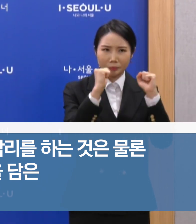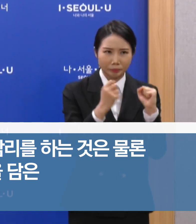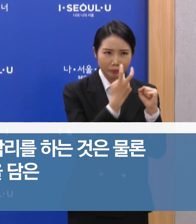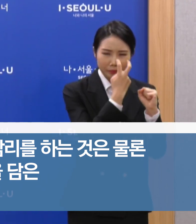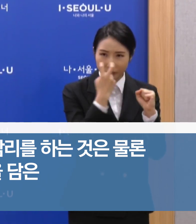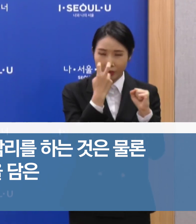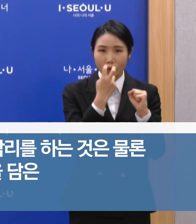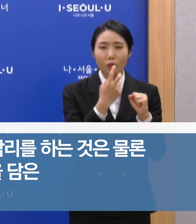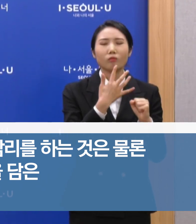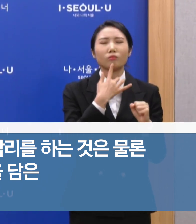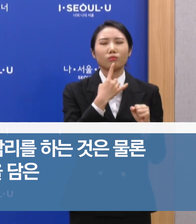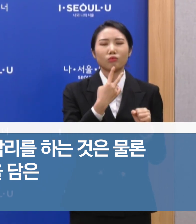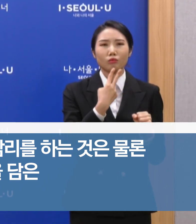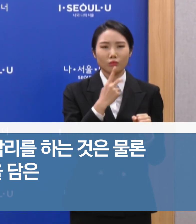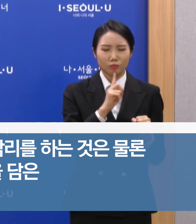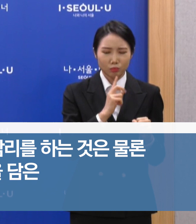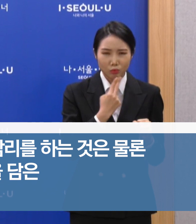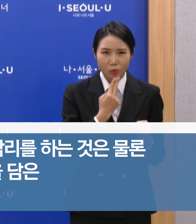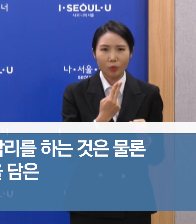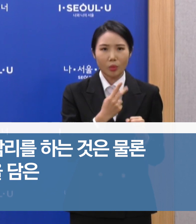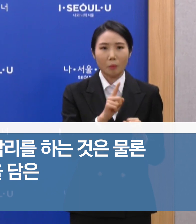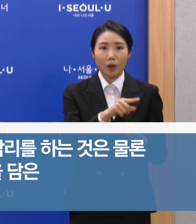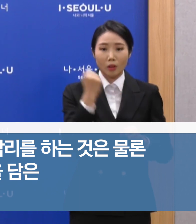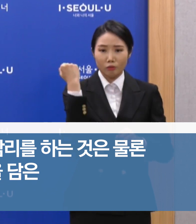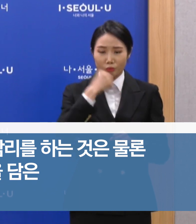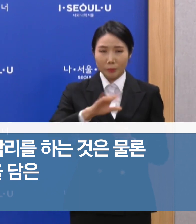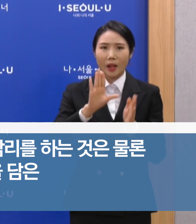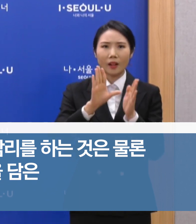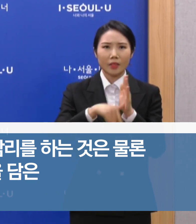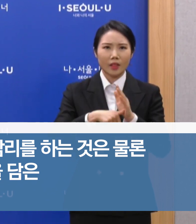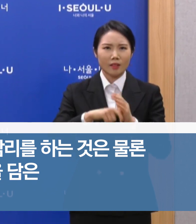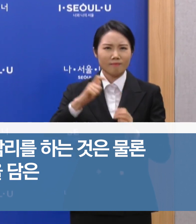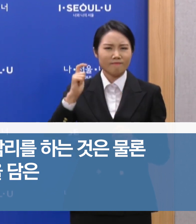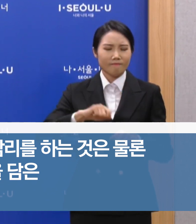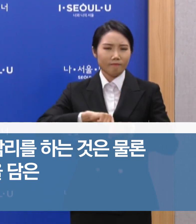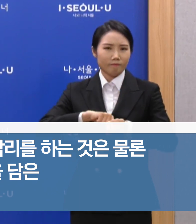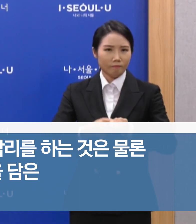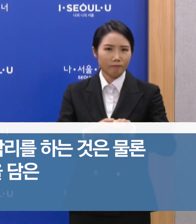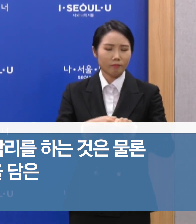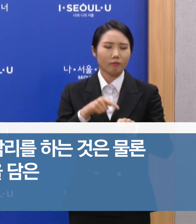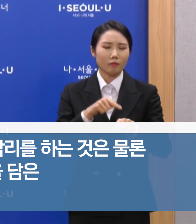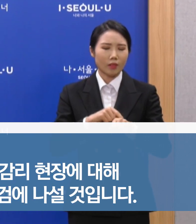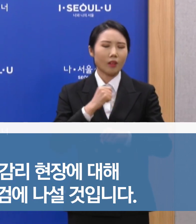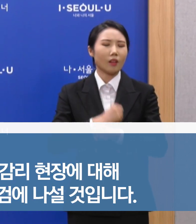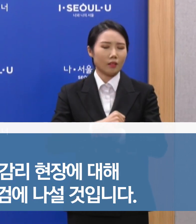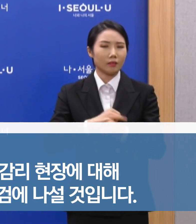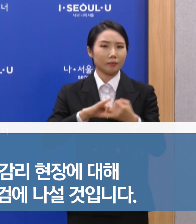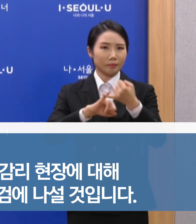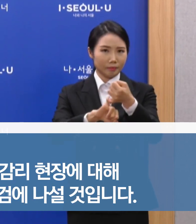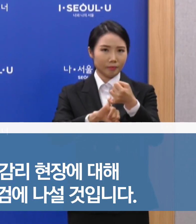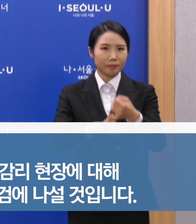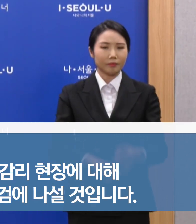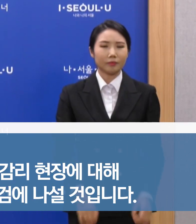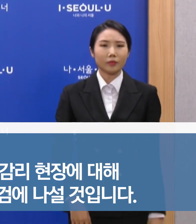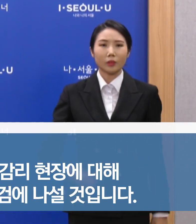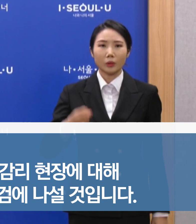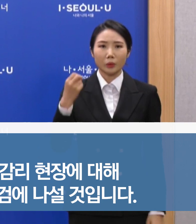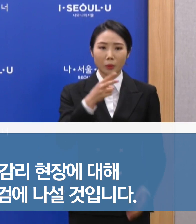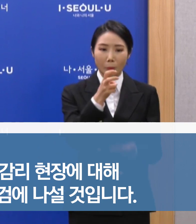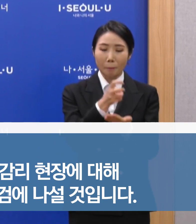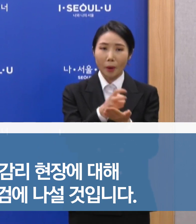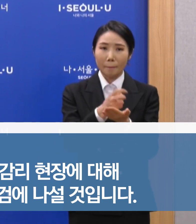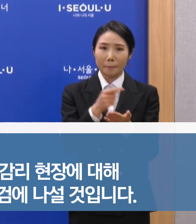이를 위반할 경우에는 강력한 처벌 조항을 담은 법률 개정에 나설 것입니다. 그리고 법률